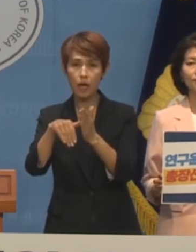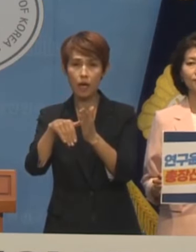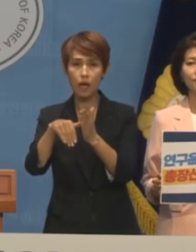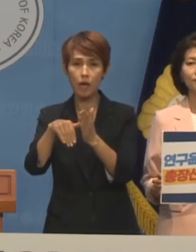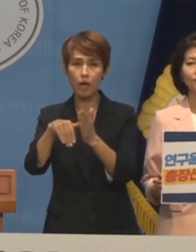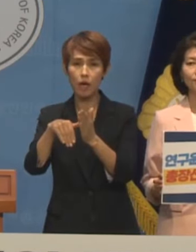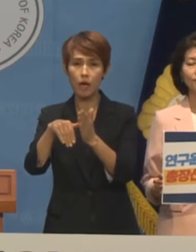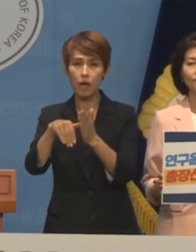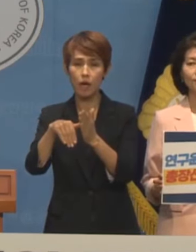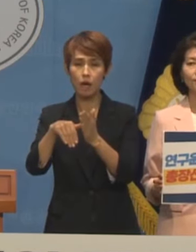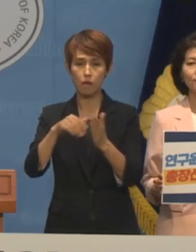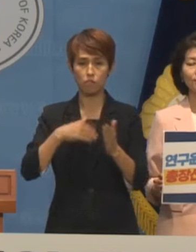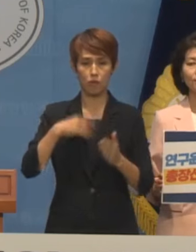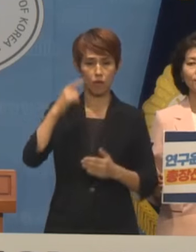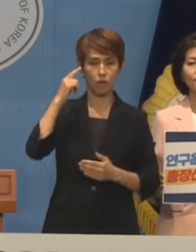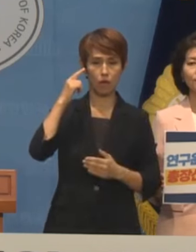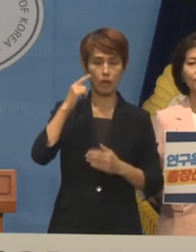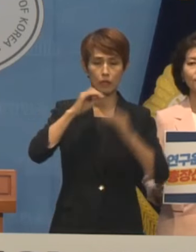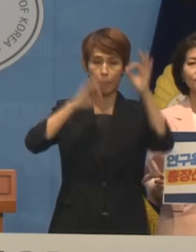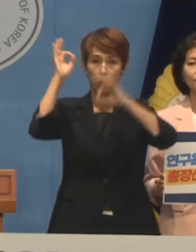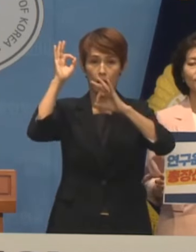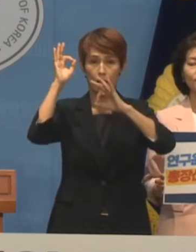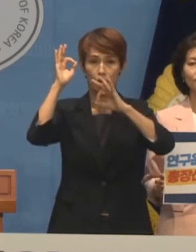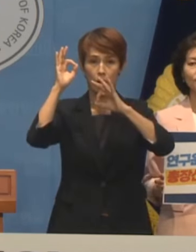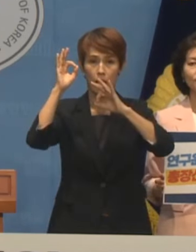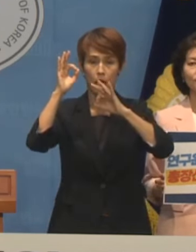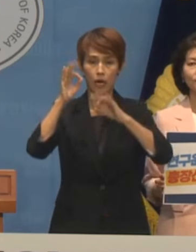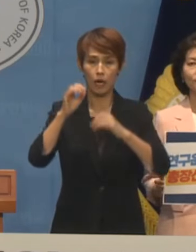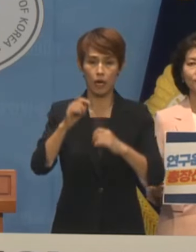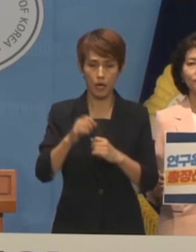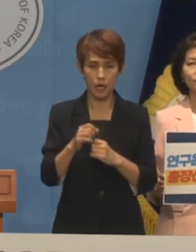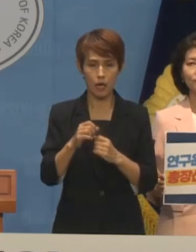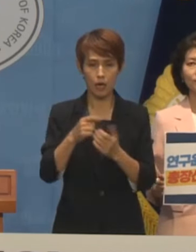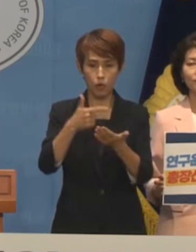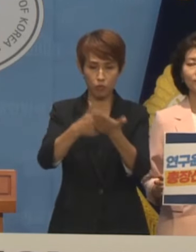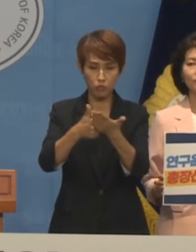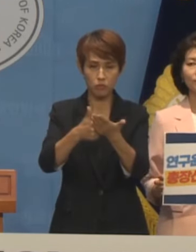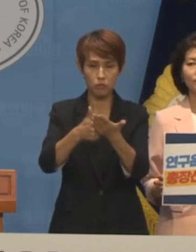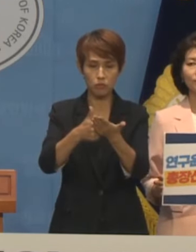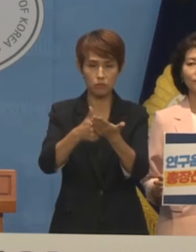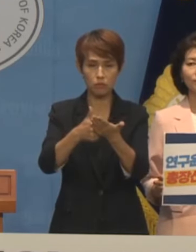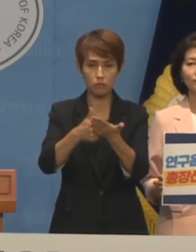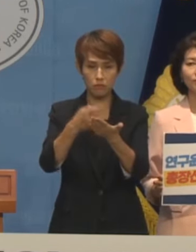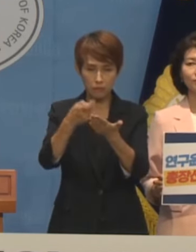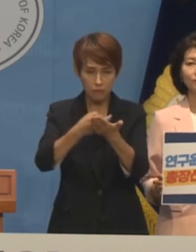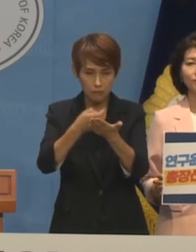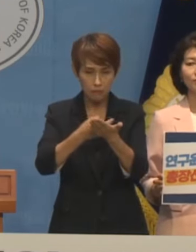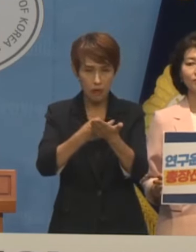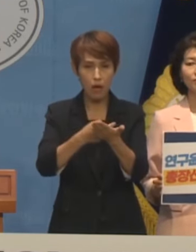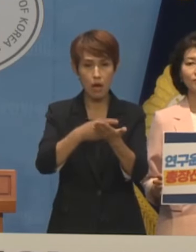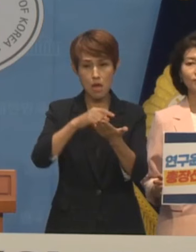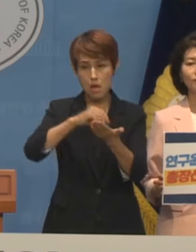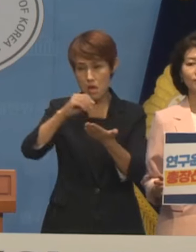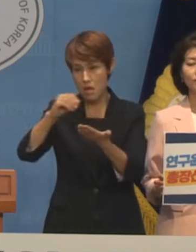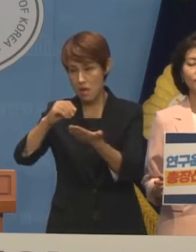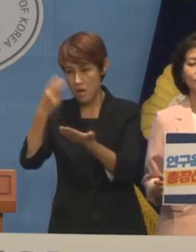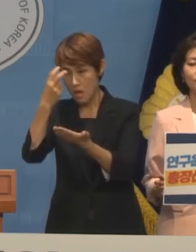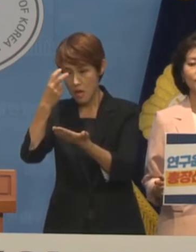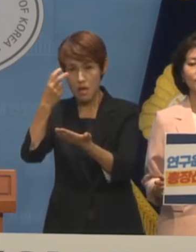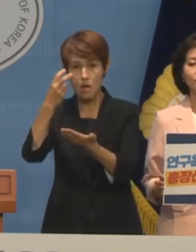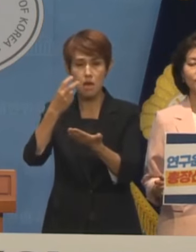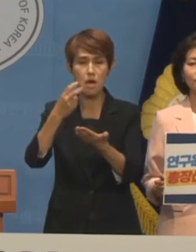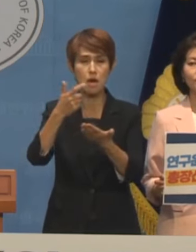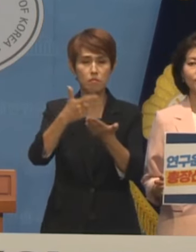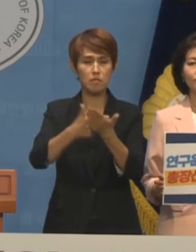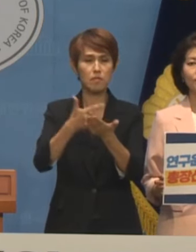자기의 뜻과 상관없이 긴 시간을 허비할 수 있습니다. 어디 검증할 논문이 한두 편이겠습니까?